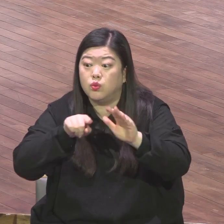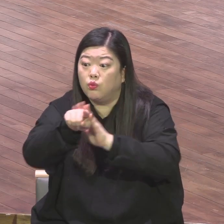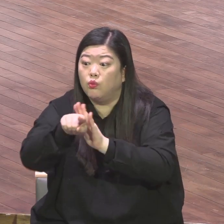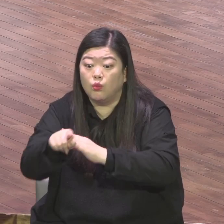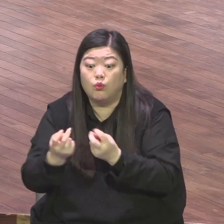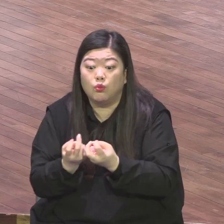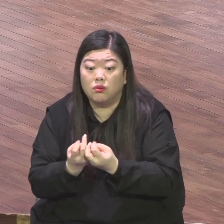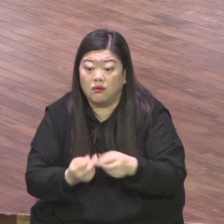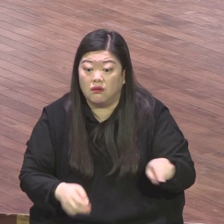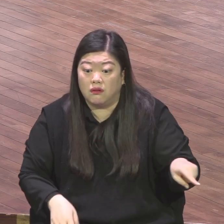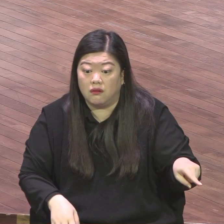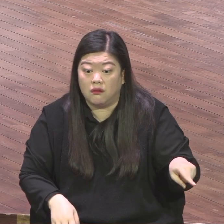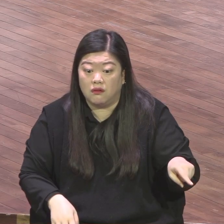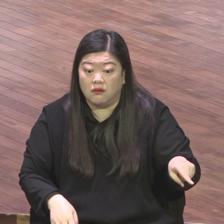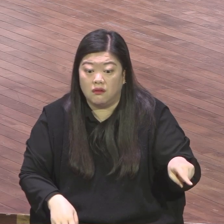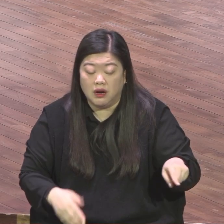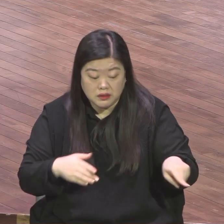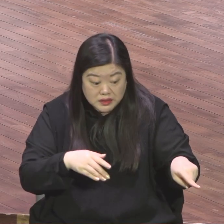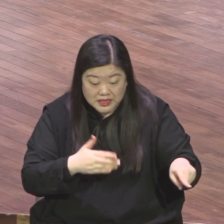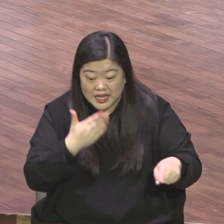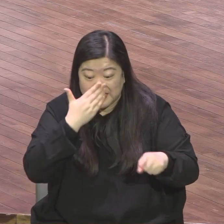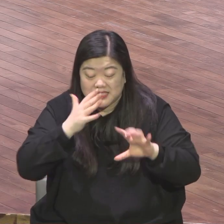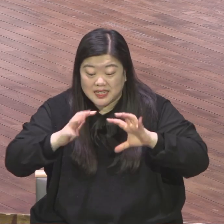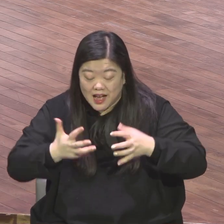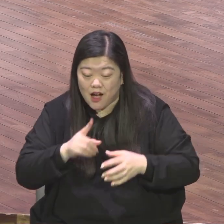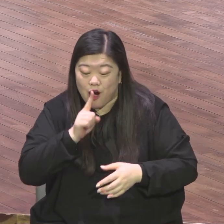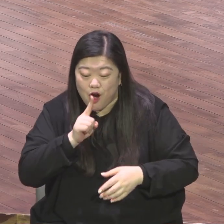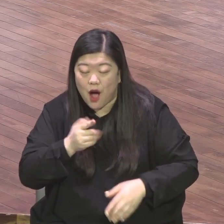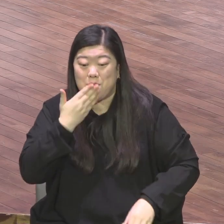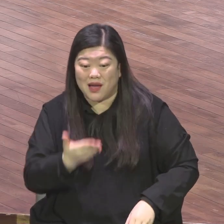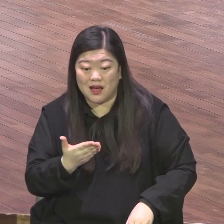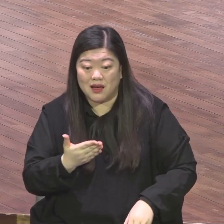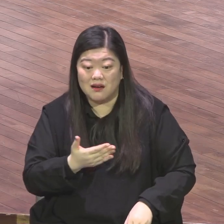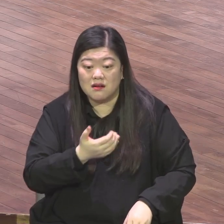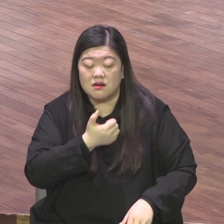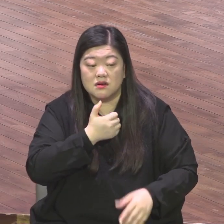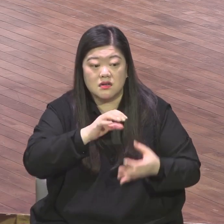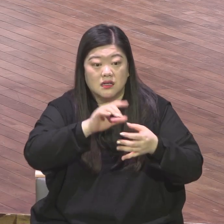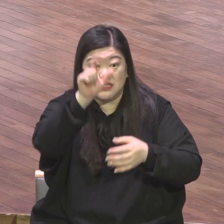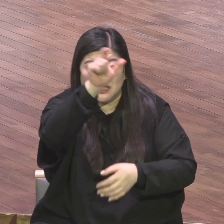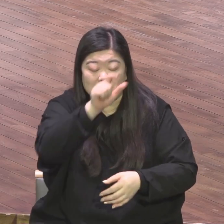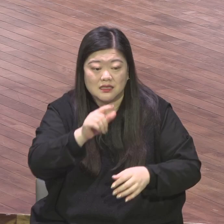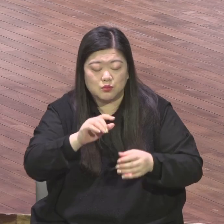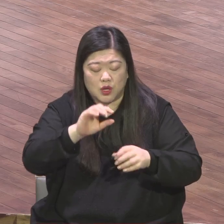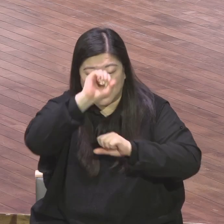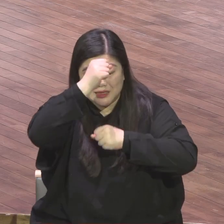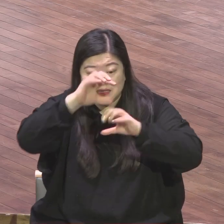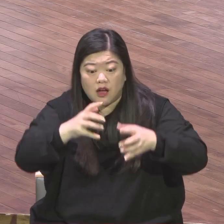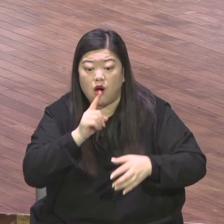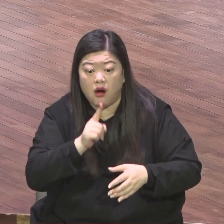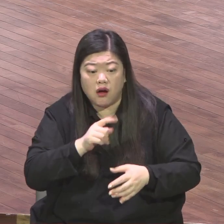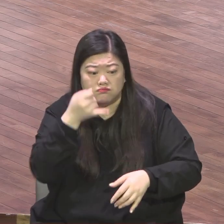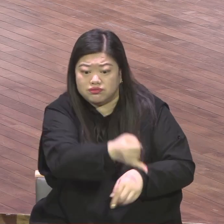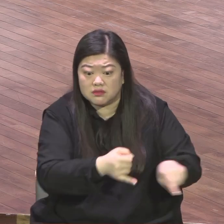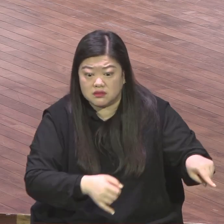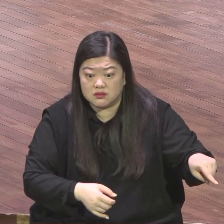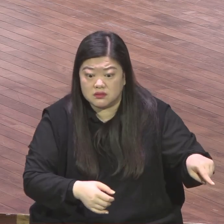전할 수 있어요. 말도 못하는 사람, 돈도 없으면서 아무런 것도 갖추지 못한